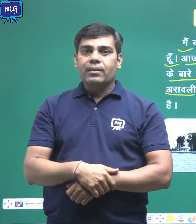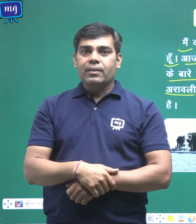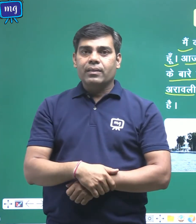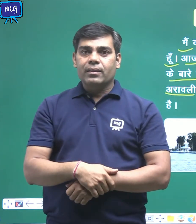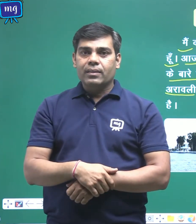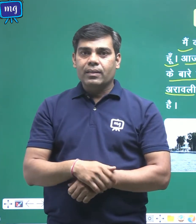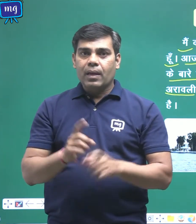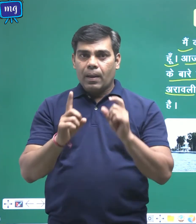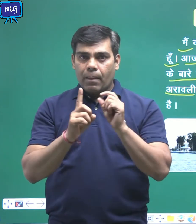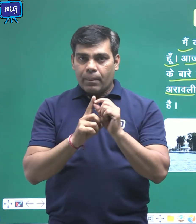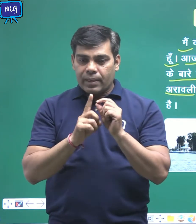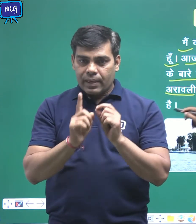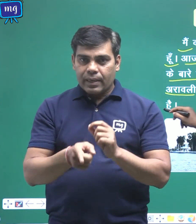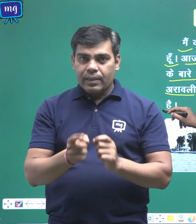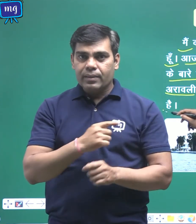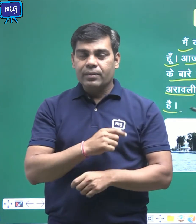स्थित है।